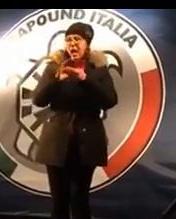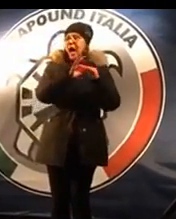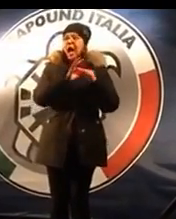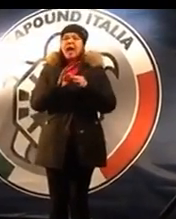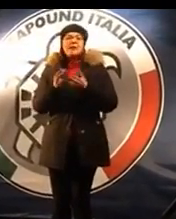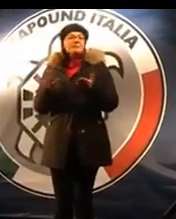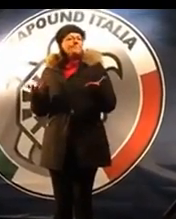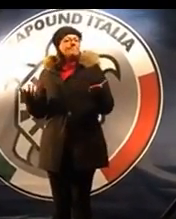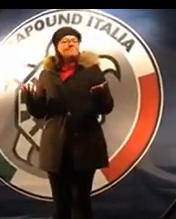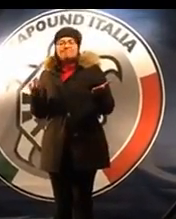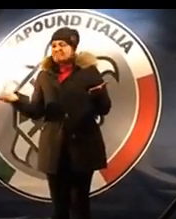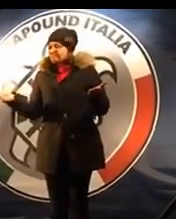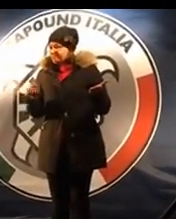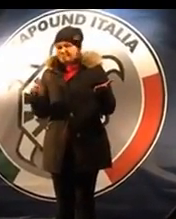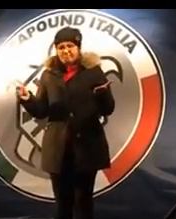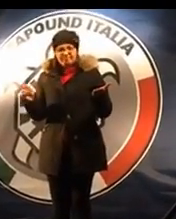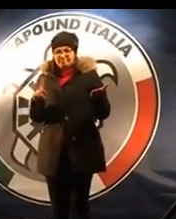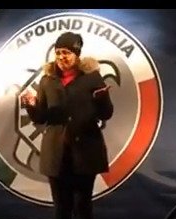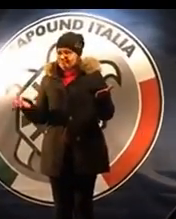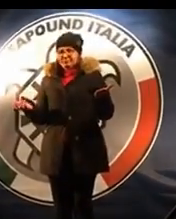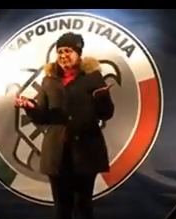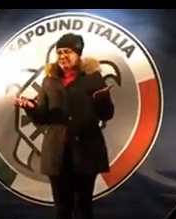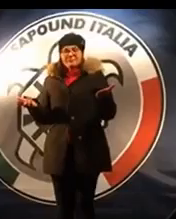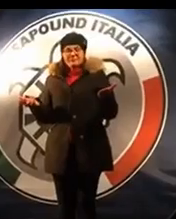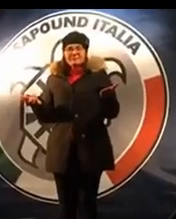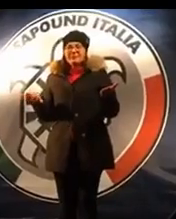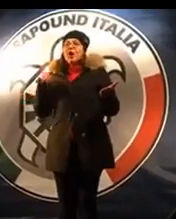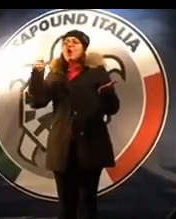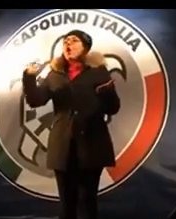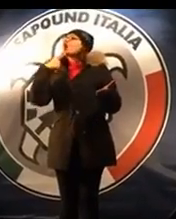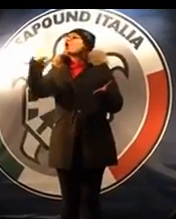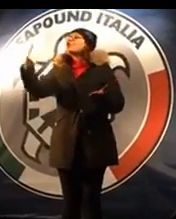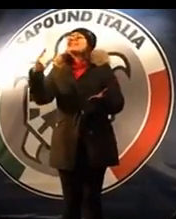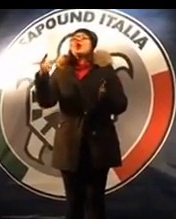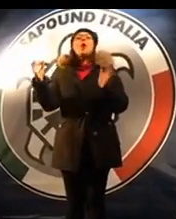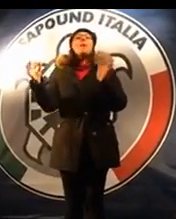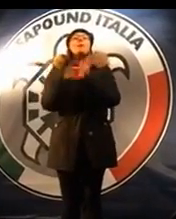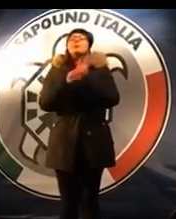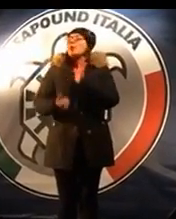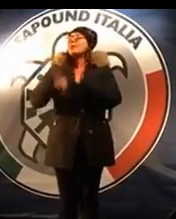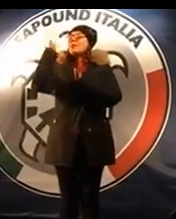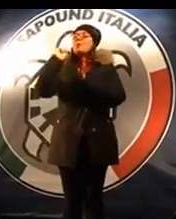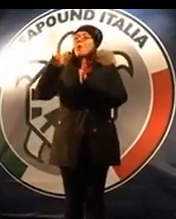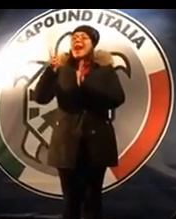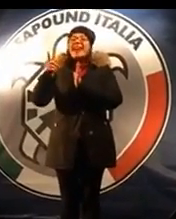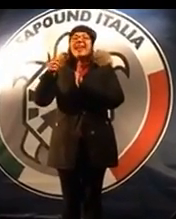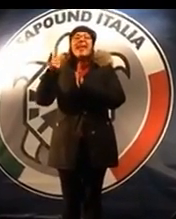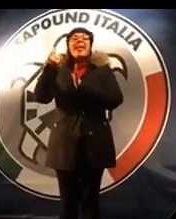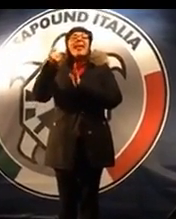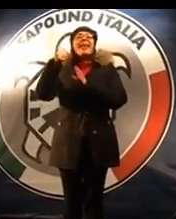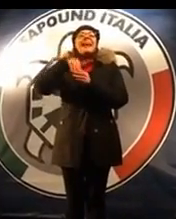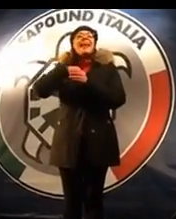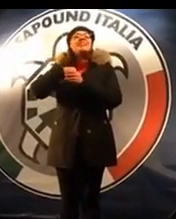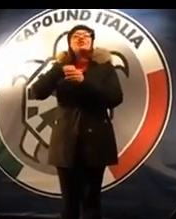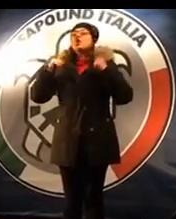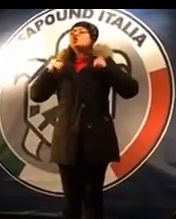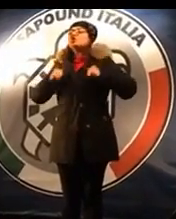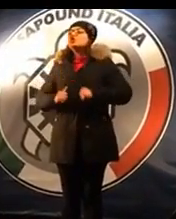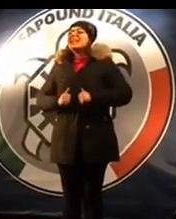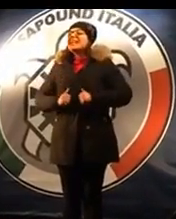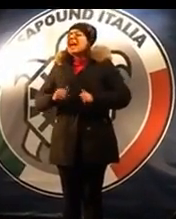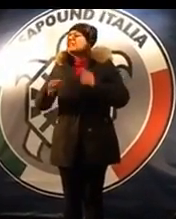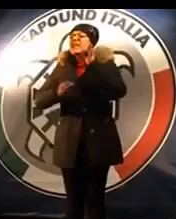Vanno predicando come unico punto del loro programma il reddito di cittadinanza, che vuol dire tenere a casa le persone precarie per tutta la